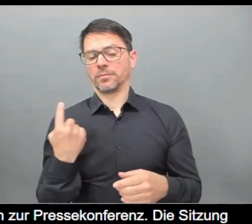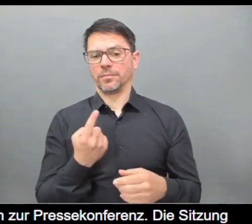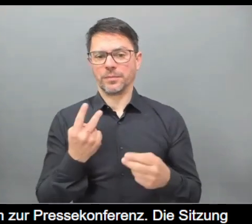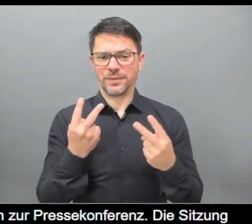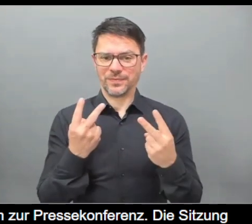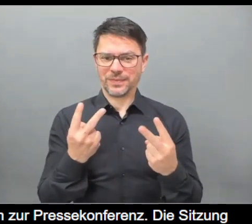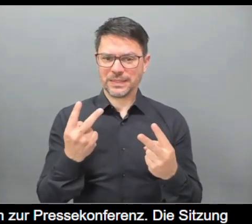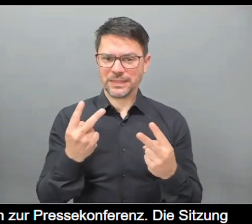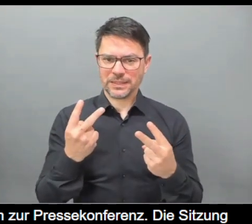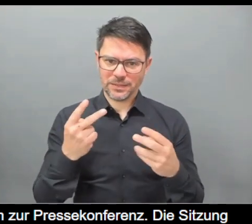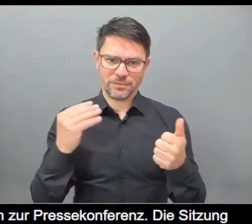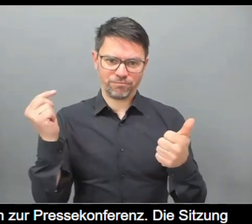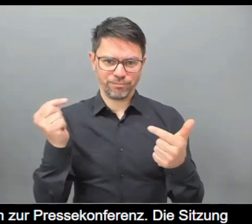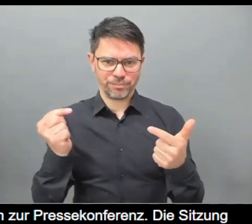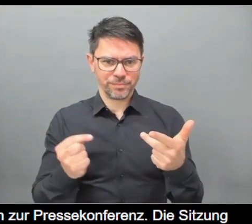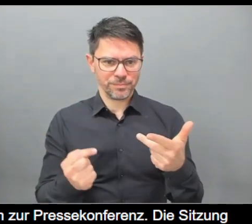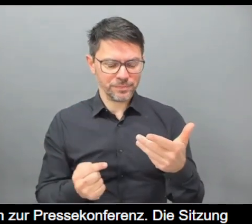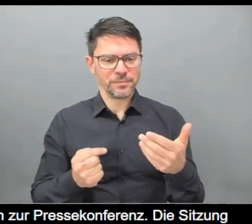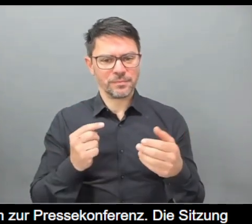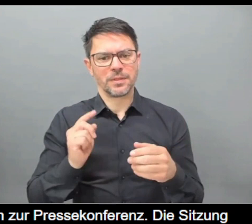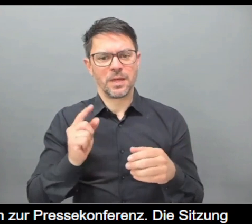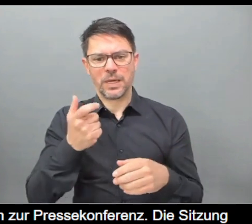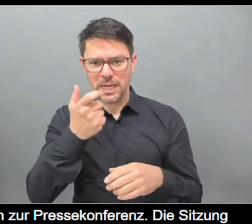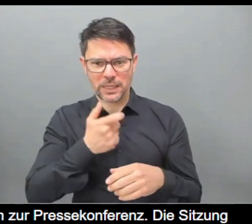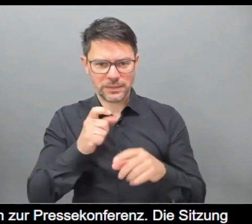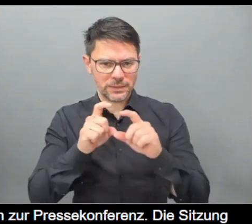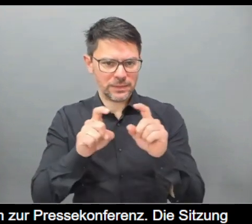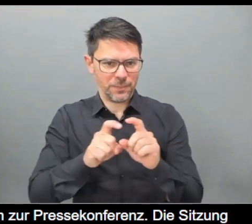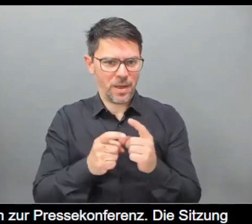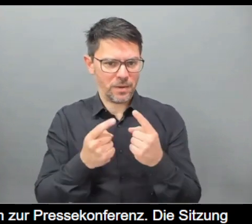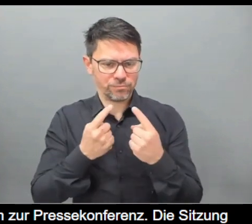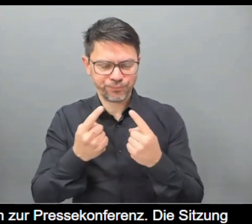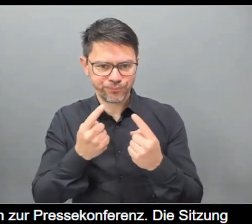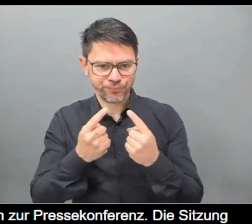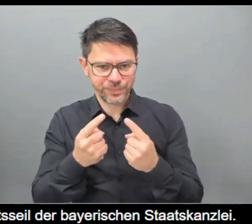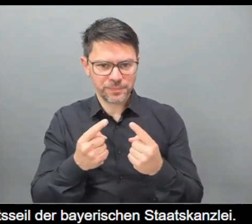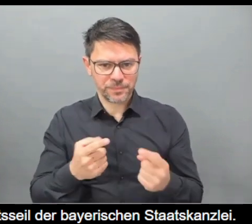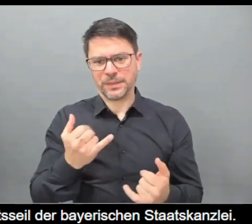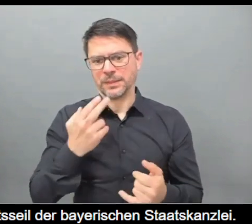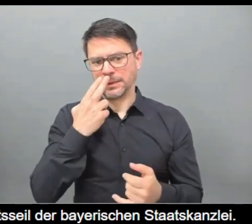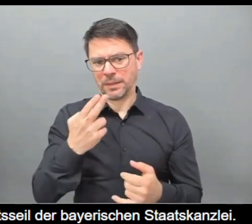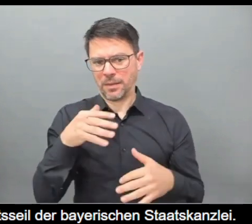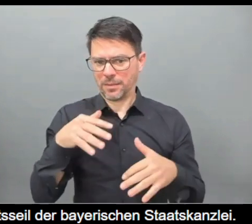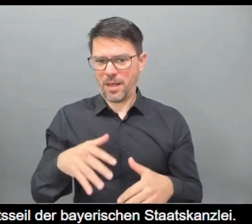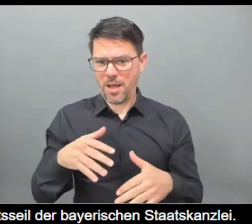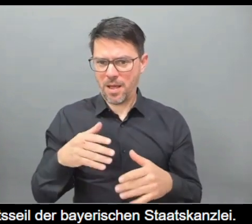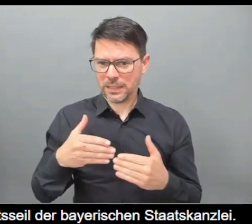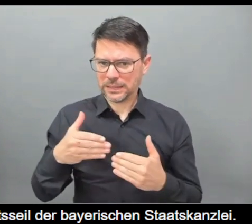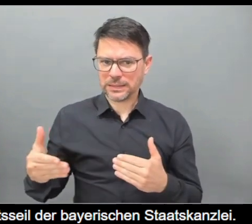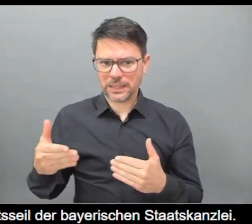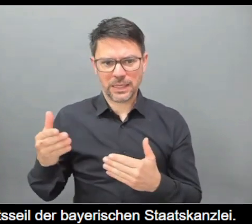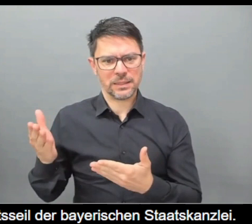Krankenhausreform. Da wird der Kollege Holitschek nachher darauf eingehen und zusammen mit den